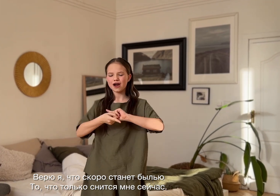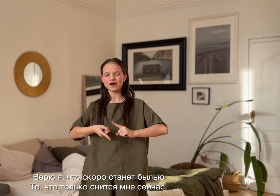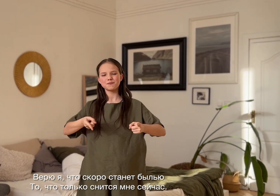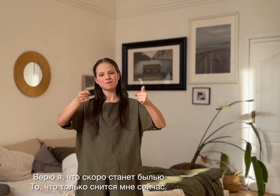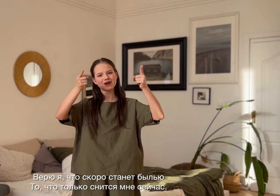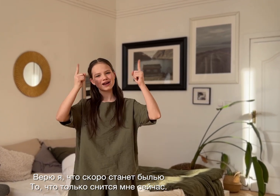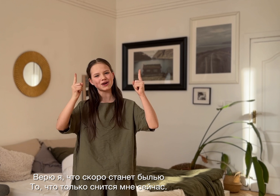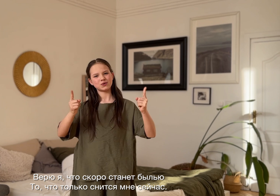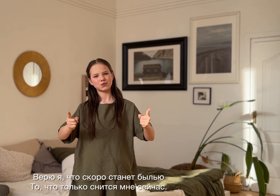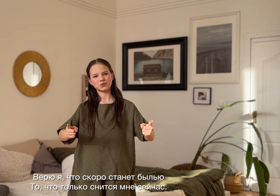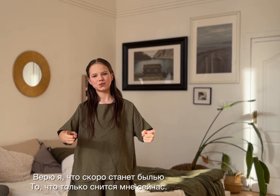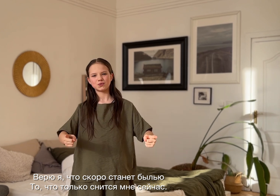станет пылью